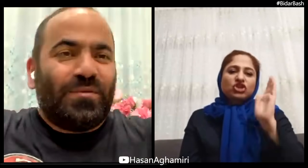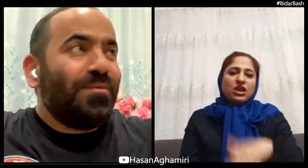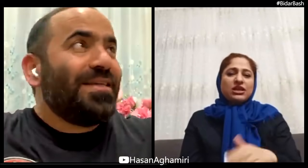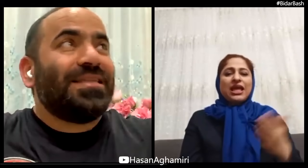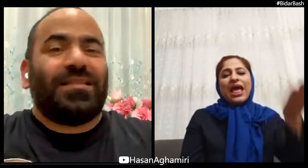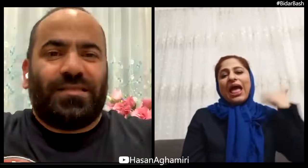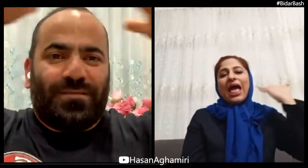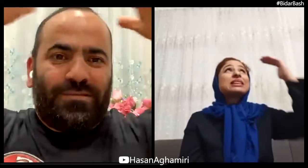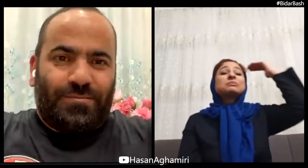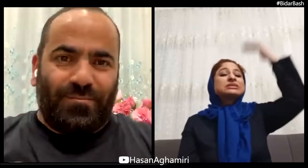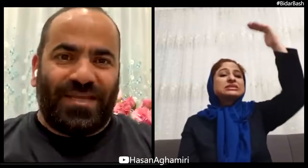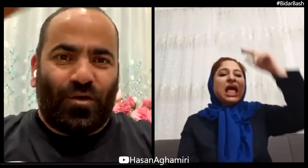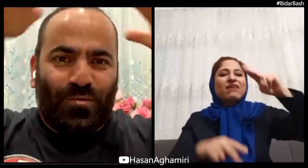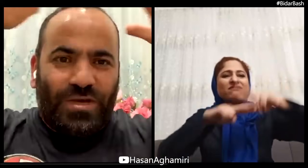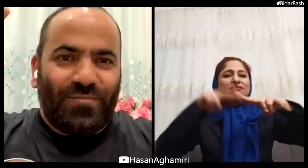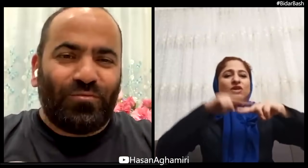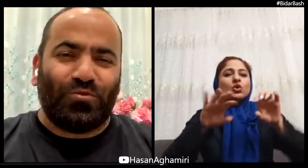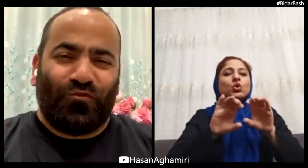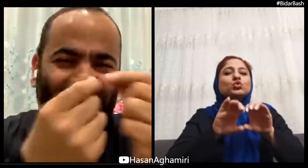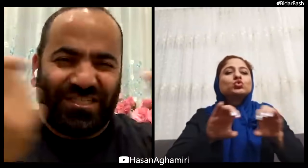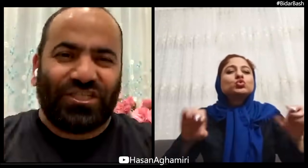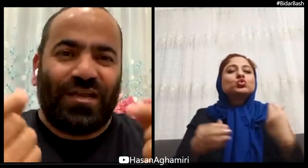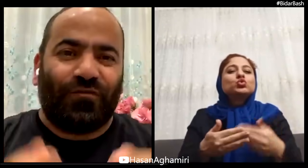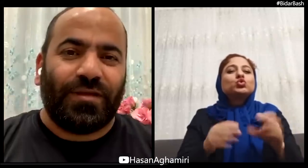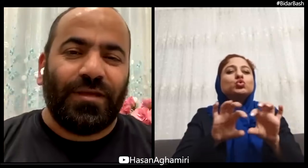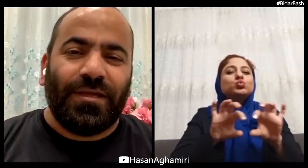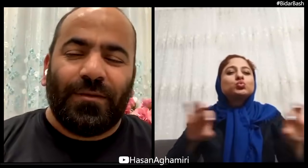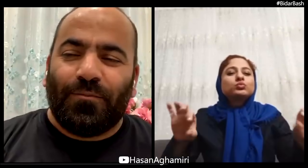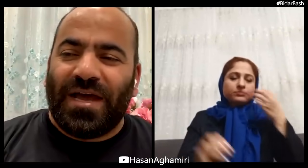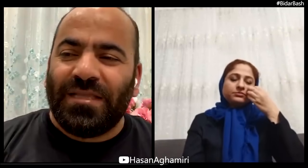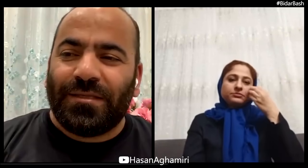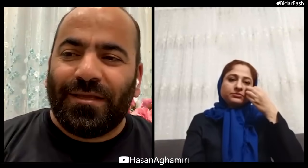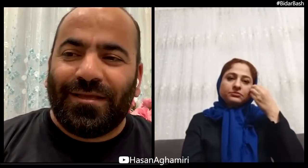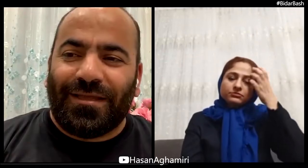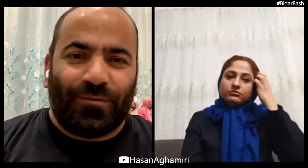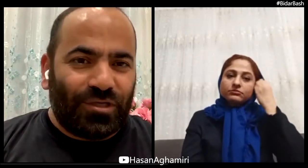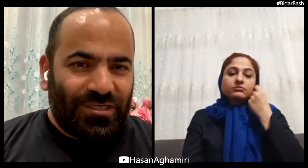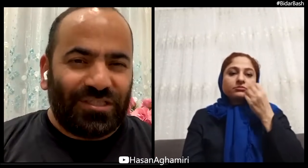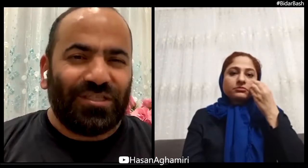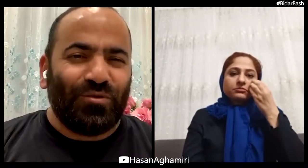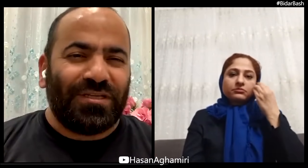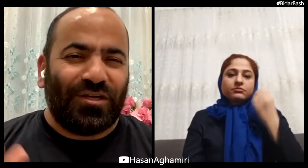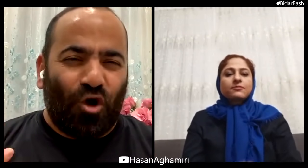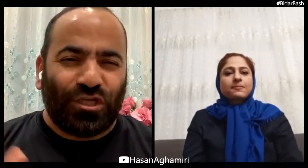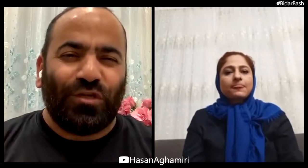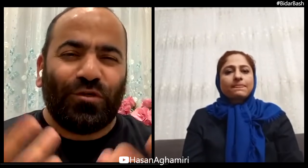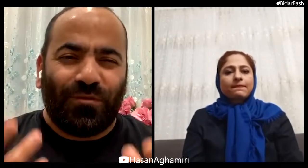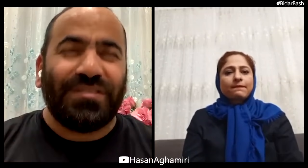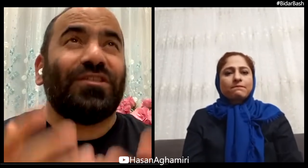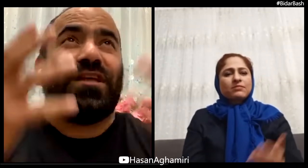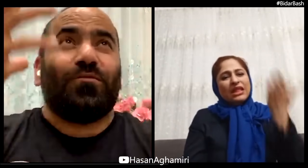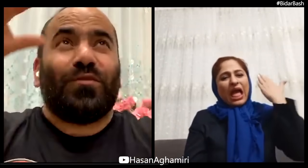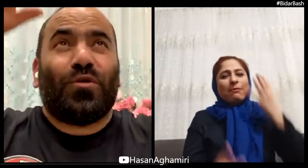یه سیمی ببستن، این محرابی مانه هم بود بهش میگفتن تیر کلافی. بعد چیز بود دیگه، کاهگل